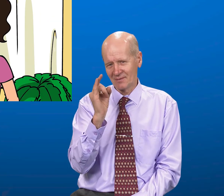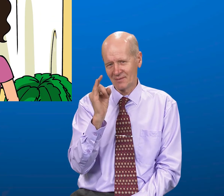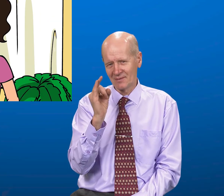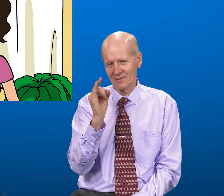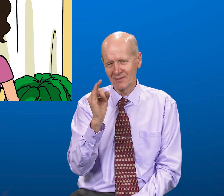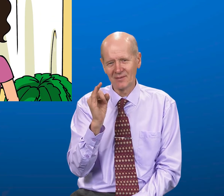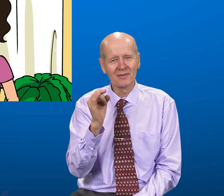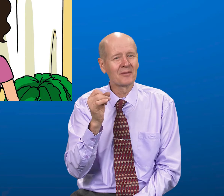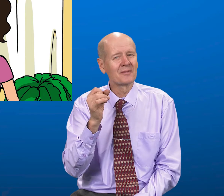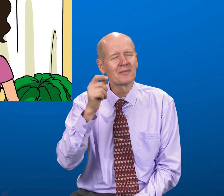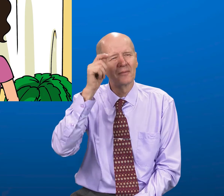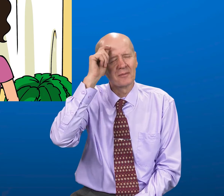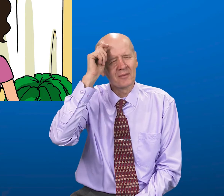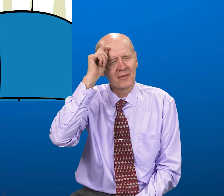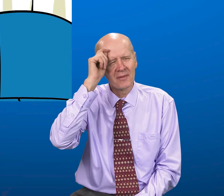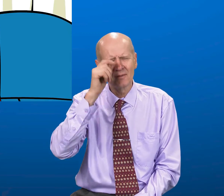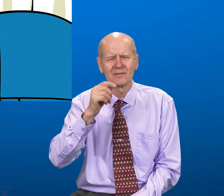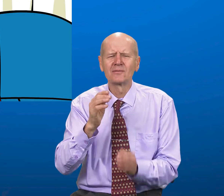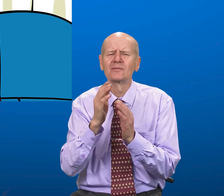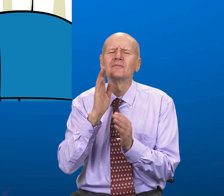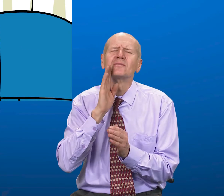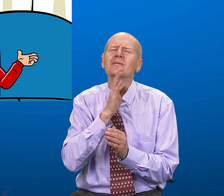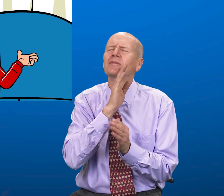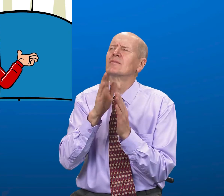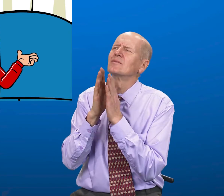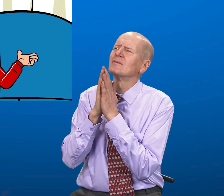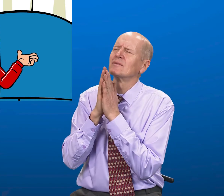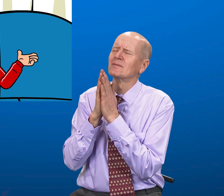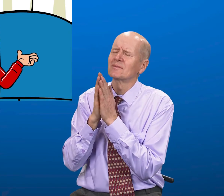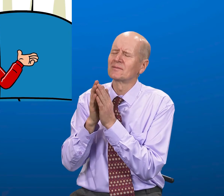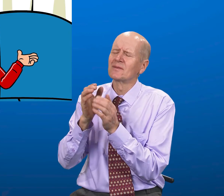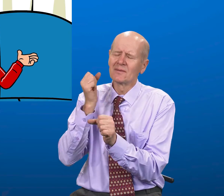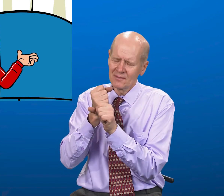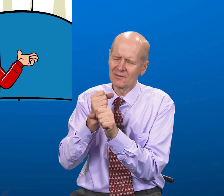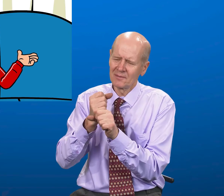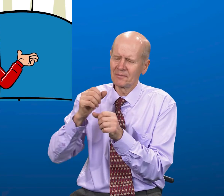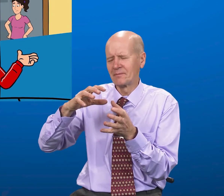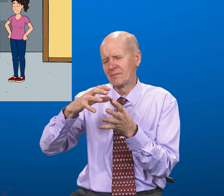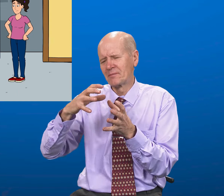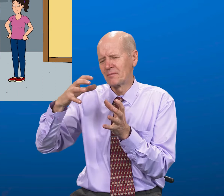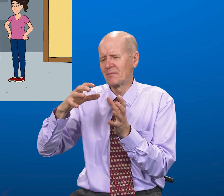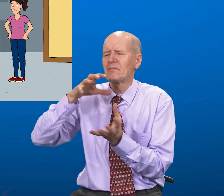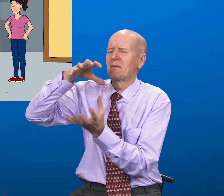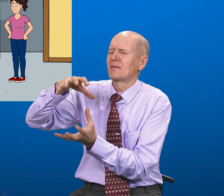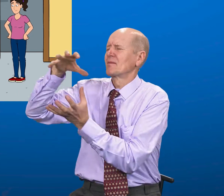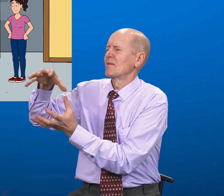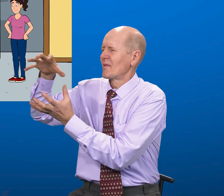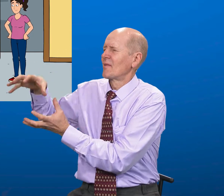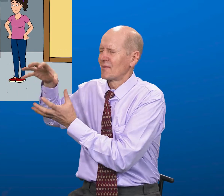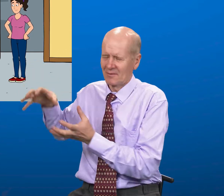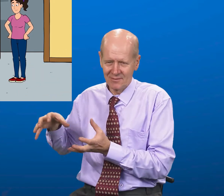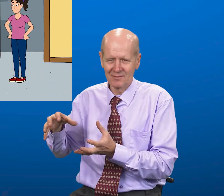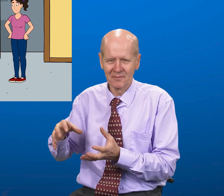коробки для салфеток. «Какие подарки?» – спросила она. «Какие-нибудь игрушки и все, что смогу найти», – сказал Джаред. Маме понравилась